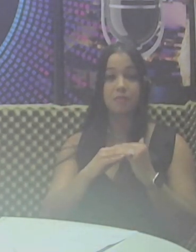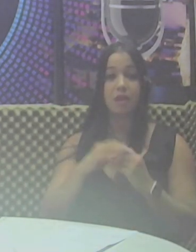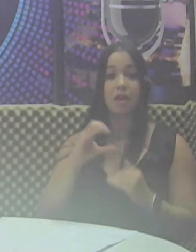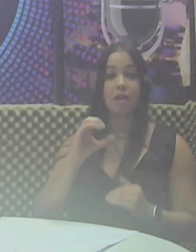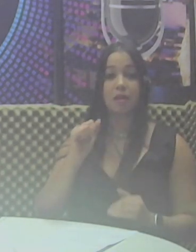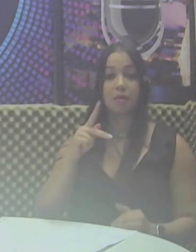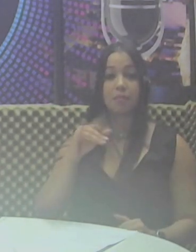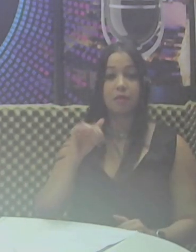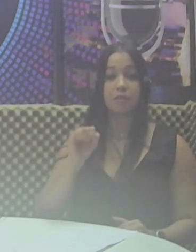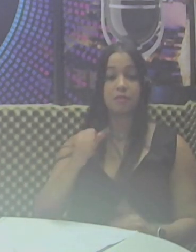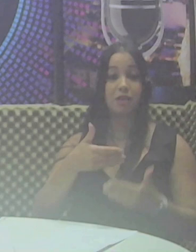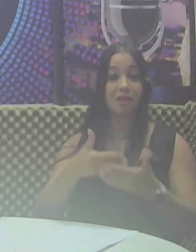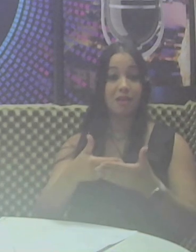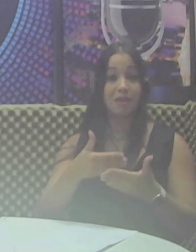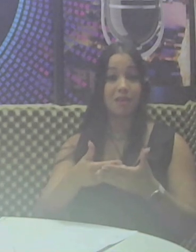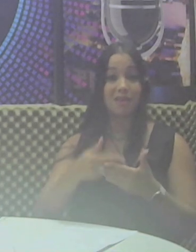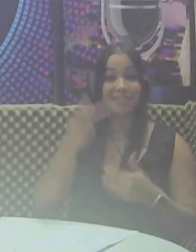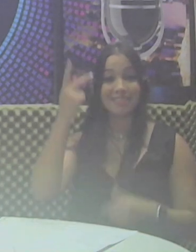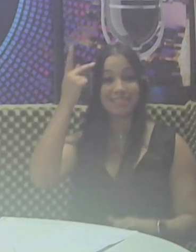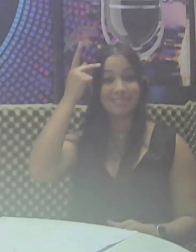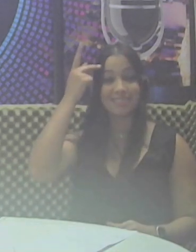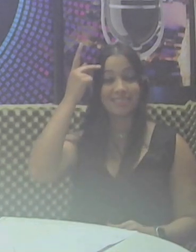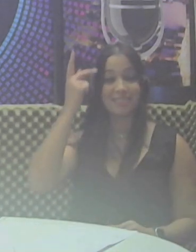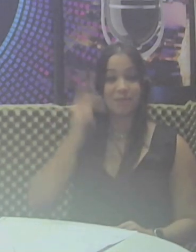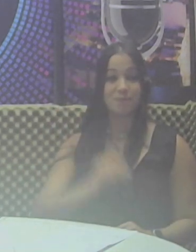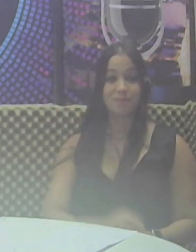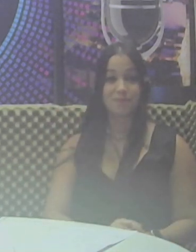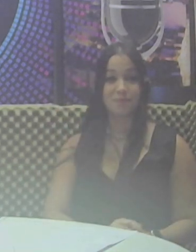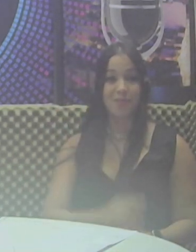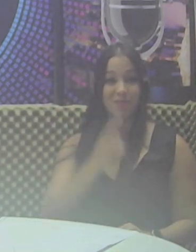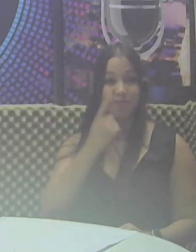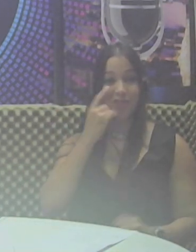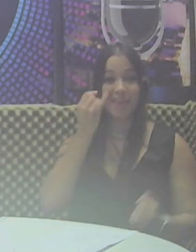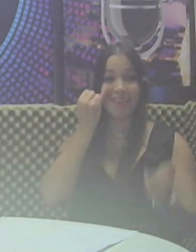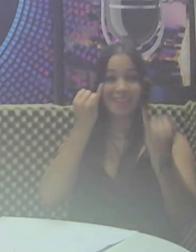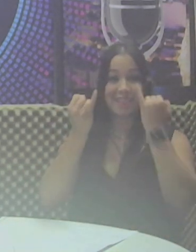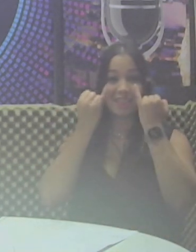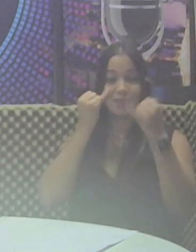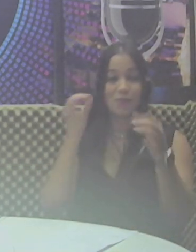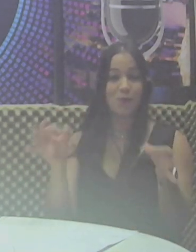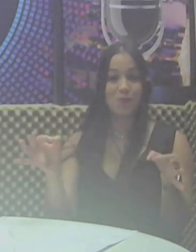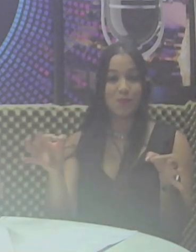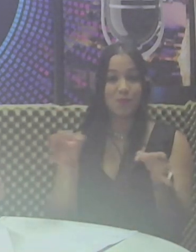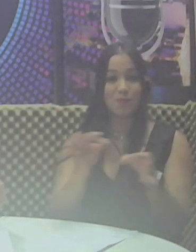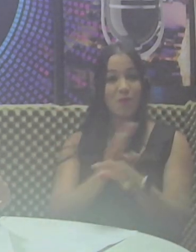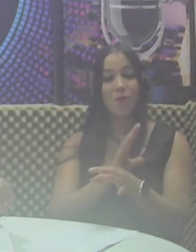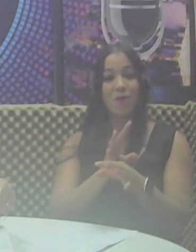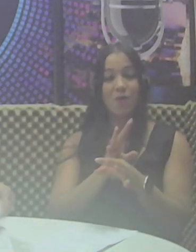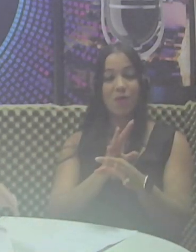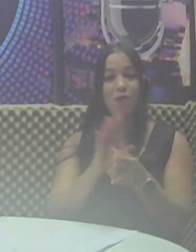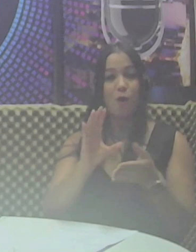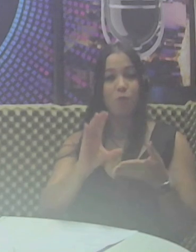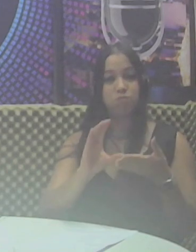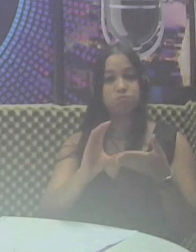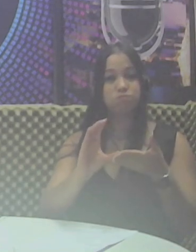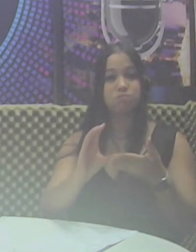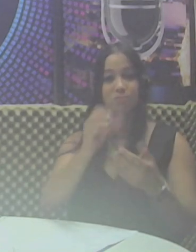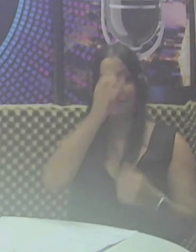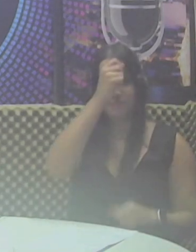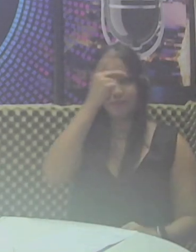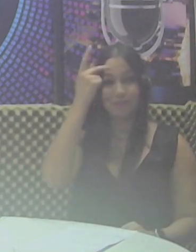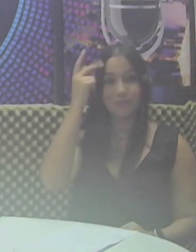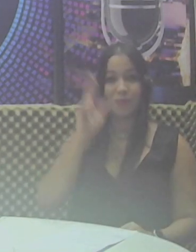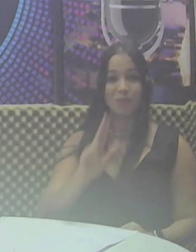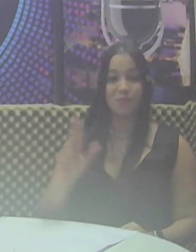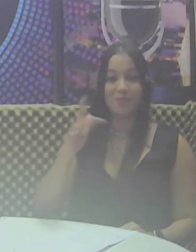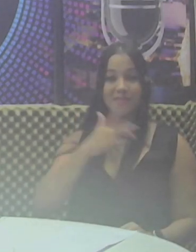no interior de São Paulo. Confira as informações completas sobre os investimentos da Prefeitura de Uberlândia na saúde municipal